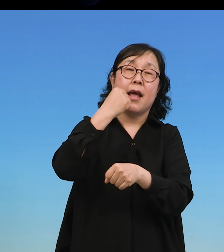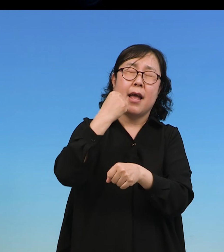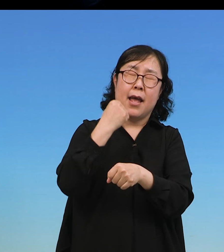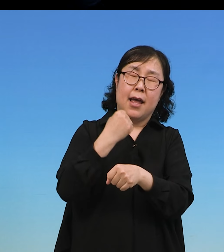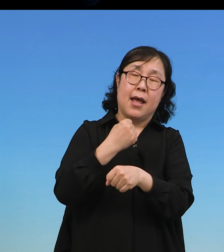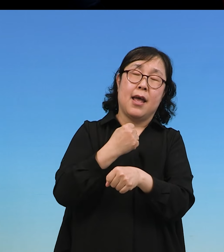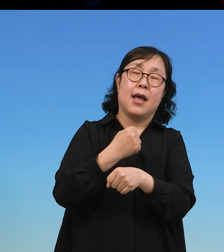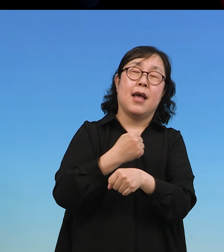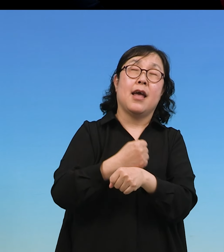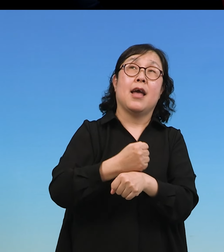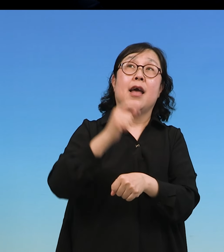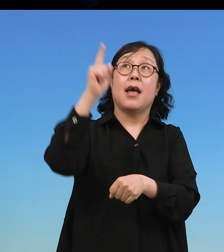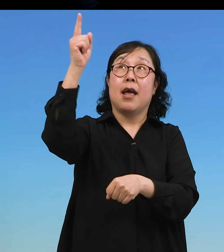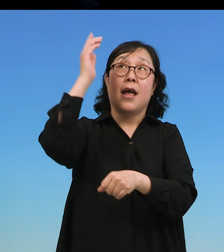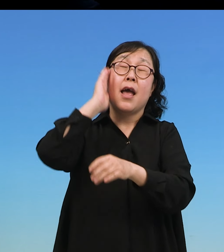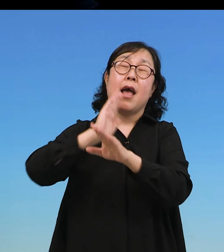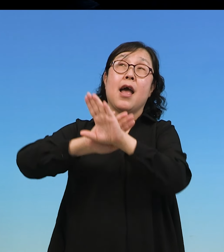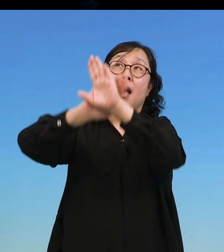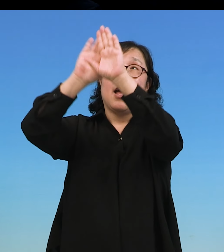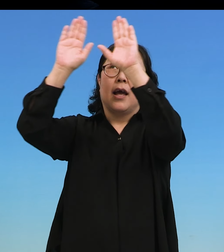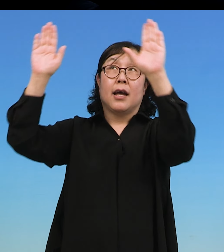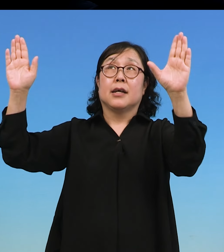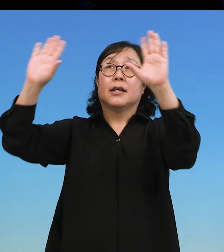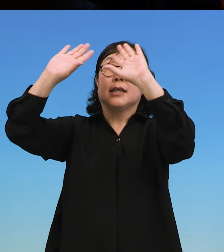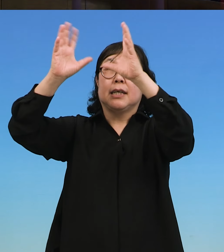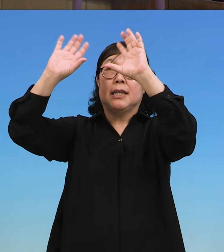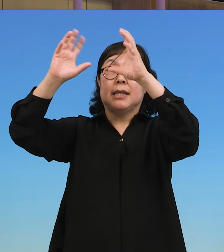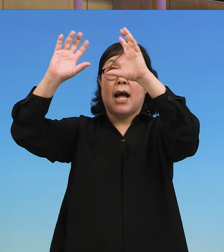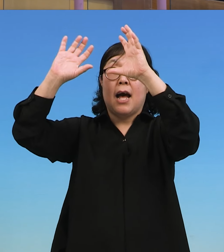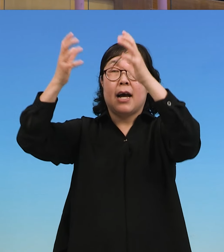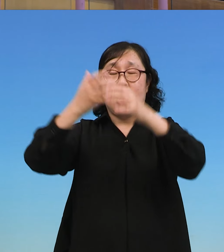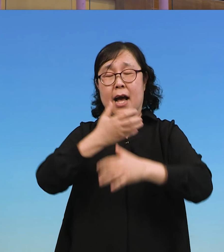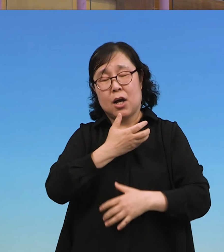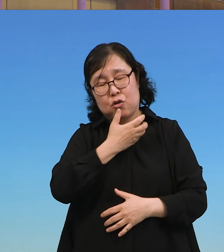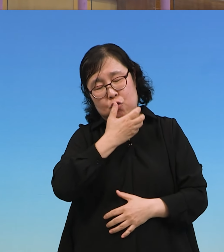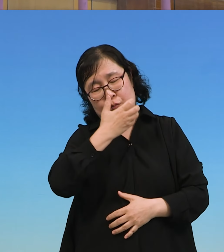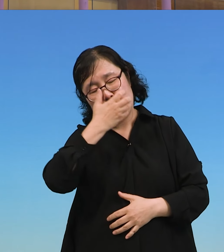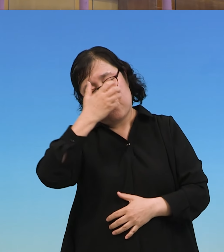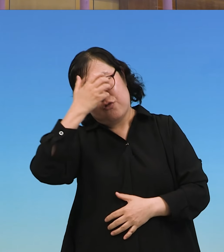그 나라 꿈꾸게 하시네.